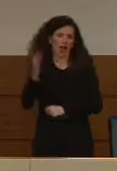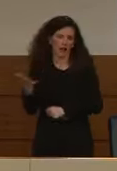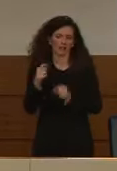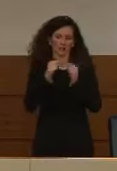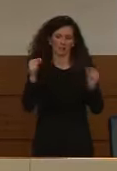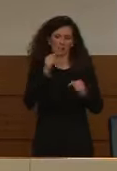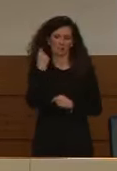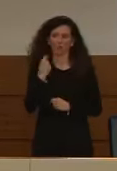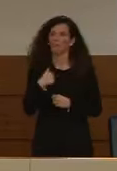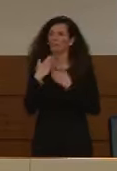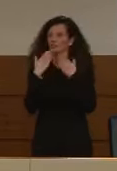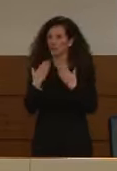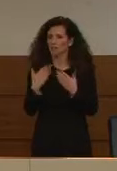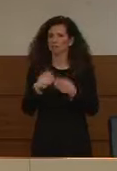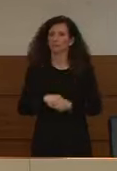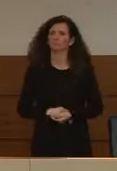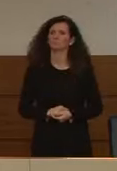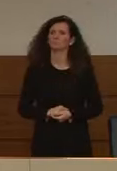Grazie.